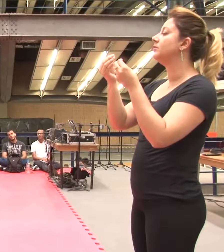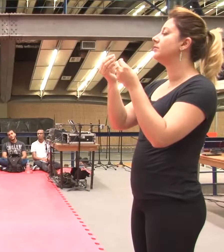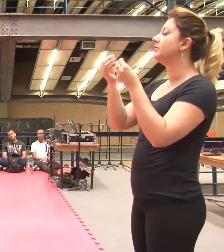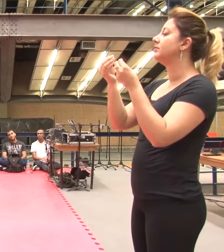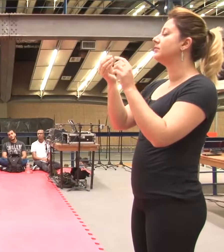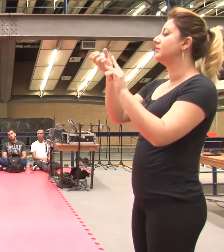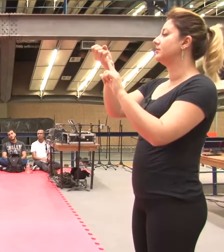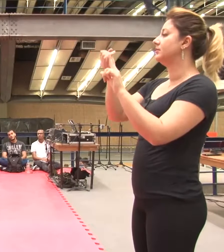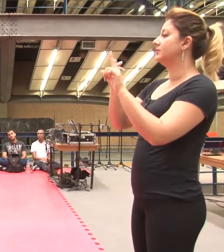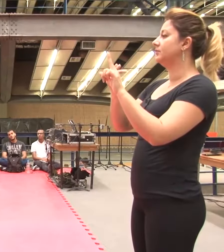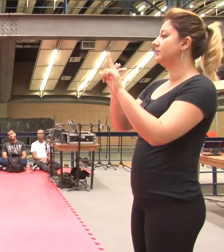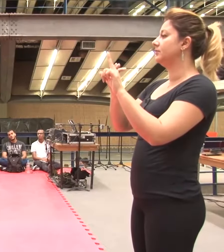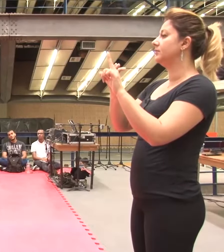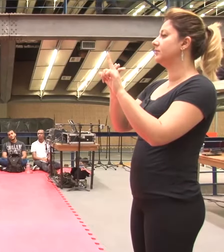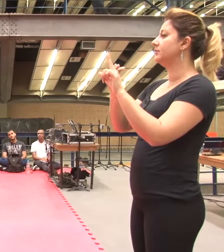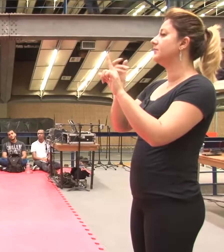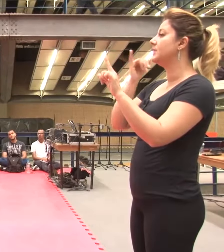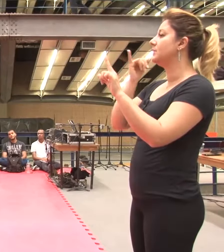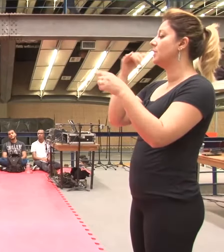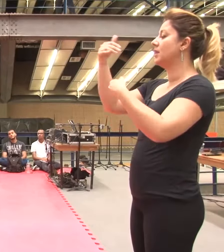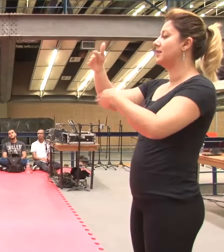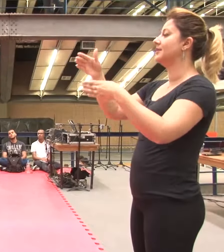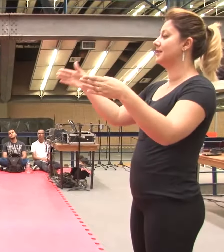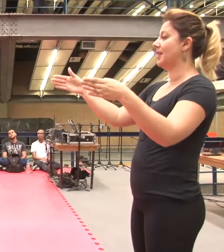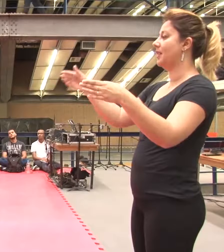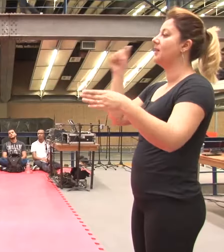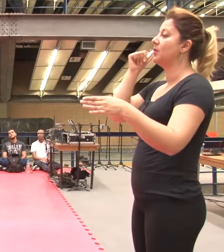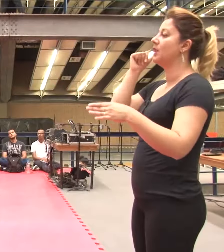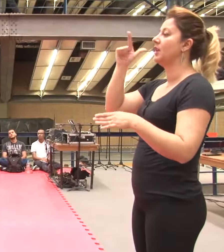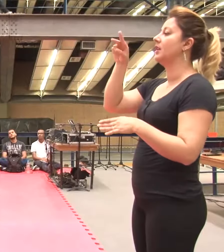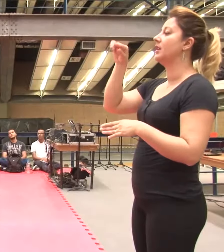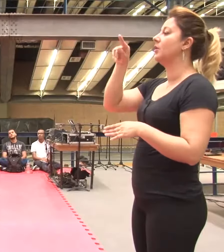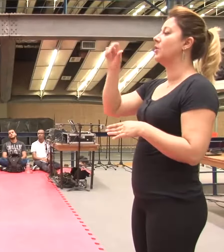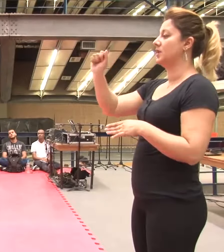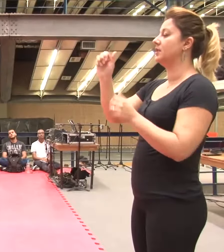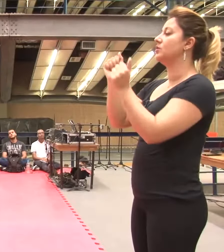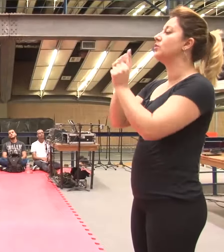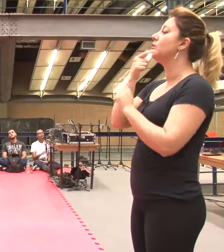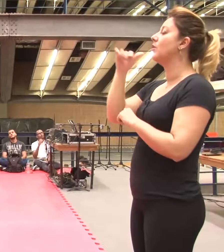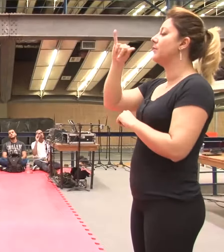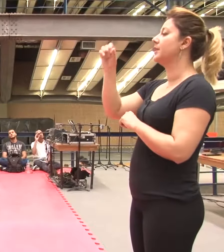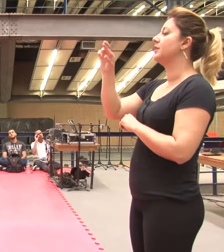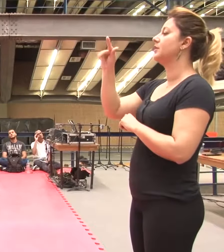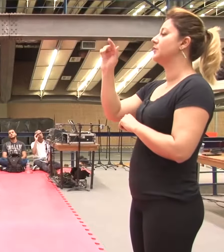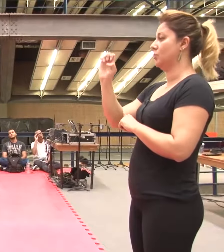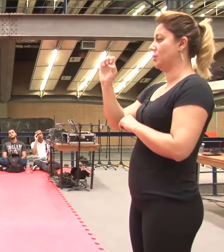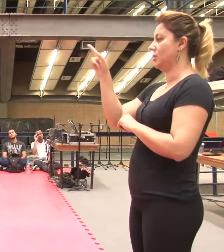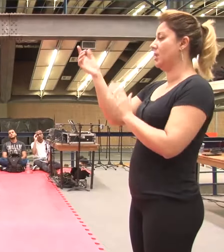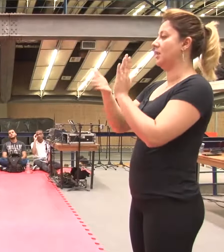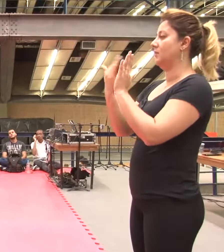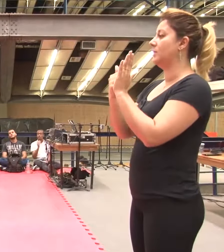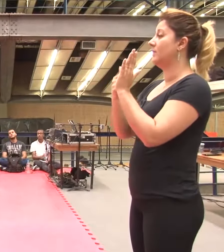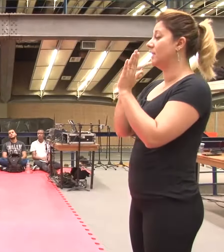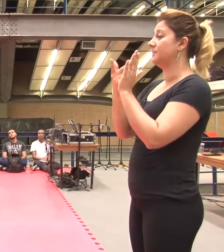sala de Luísa e Jorge no primo basílio. O narrador